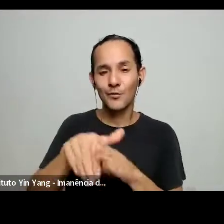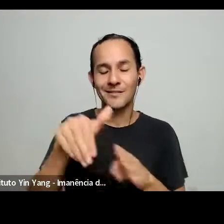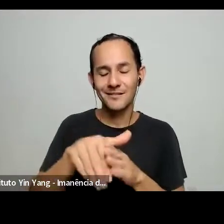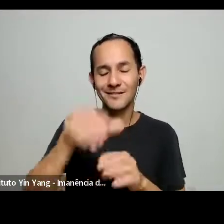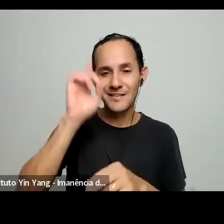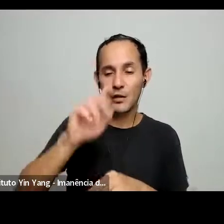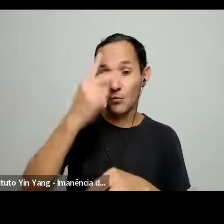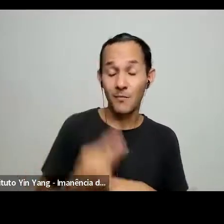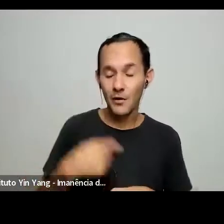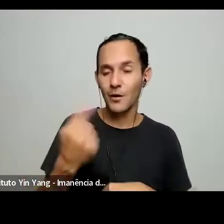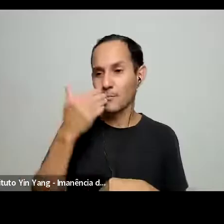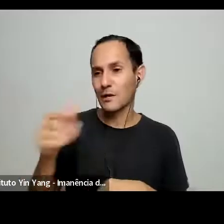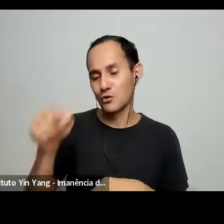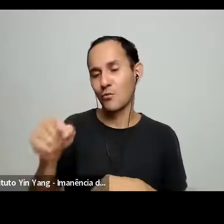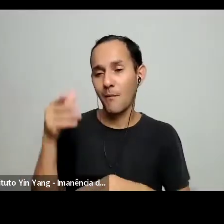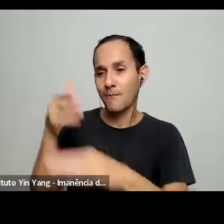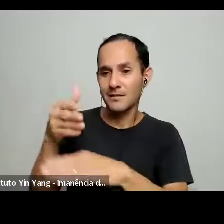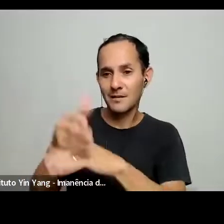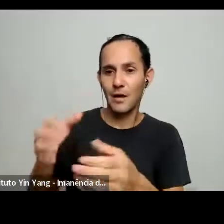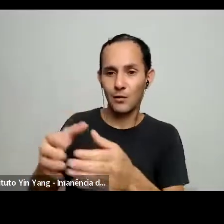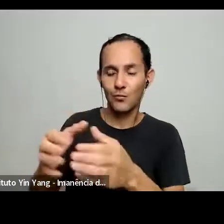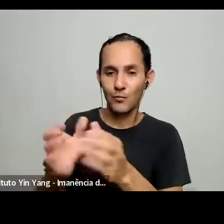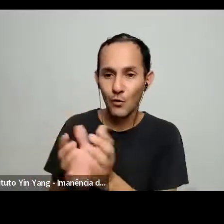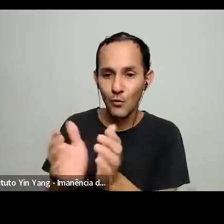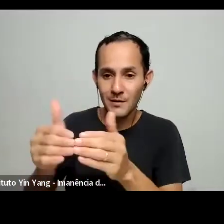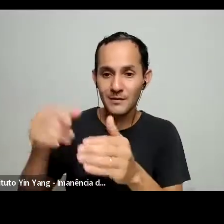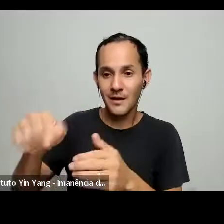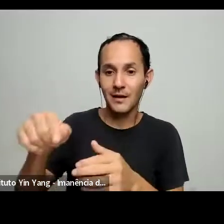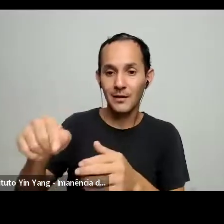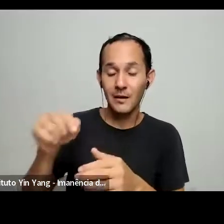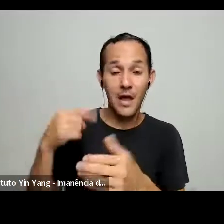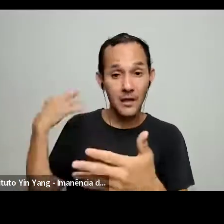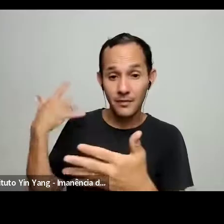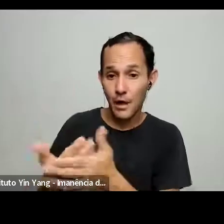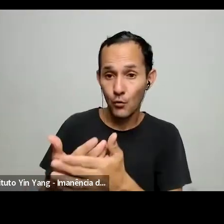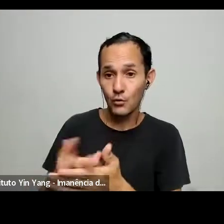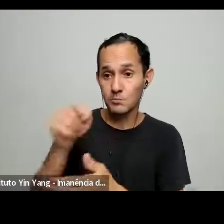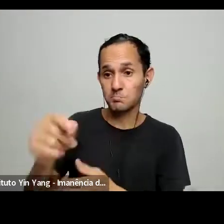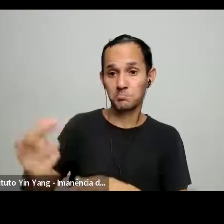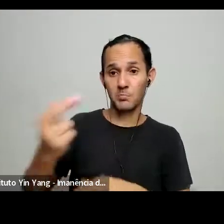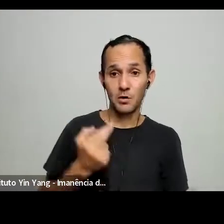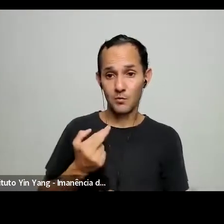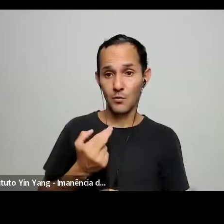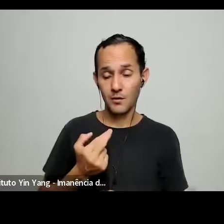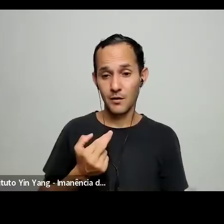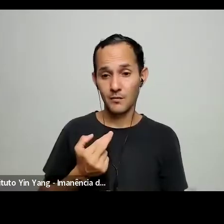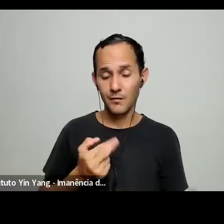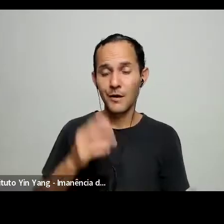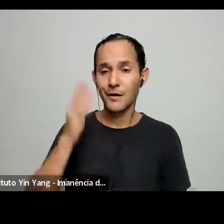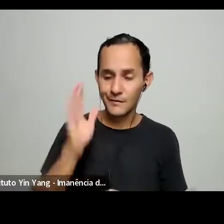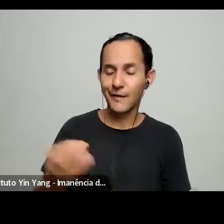uma comissão que eles criaram, que soltaram uma resolução, até hoje não nos responderam, né, apesar de